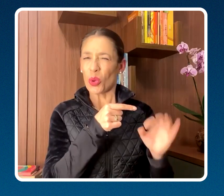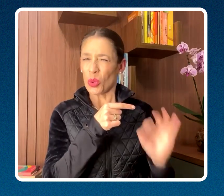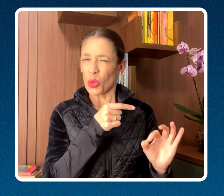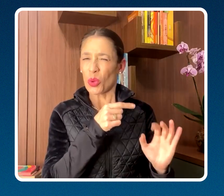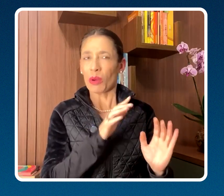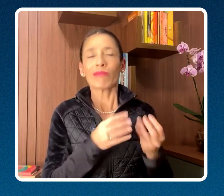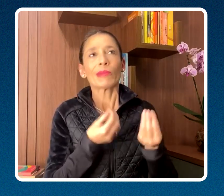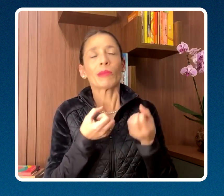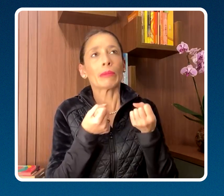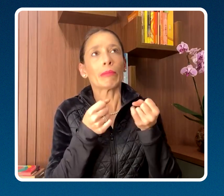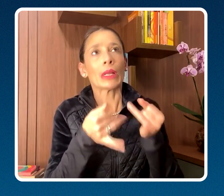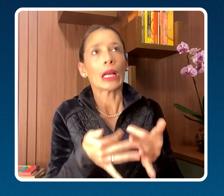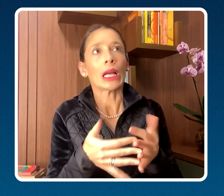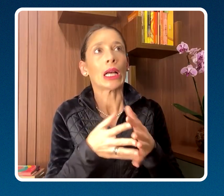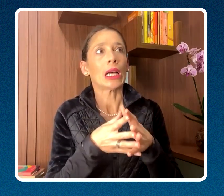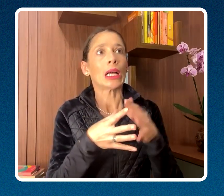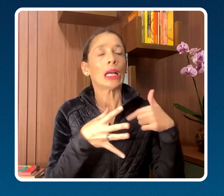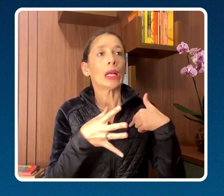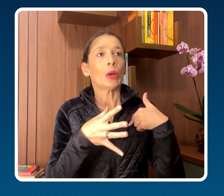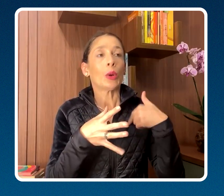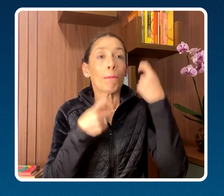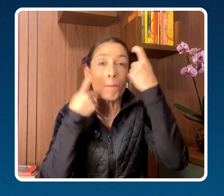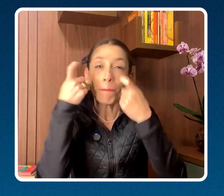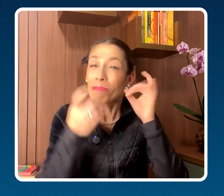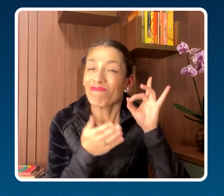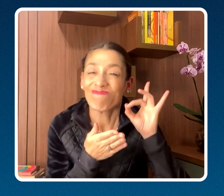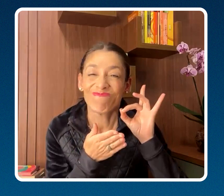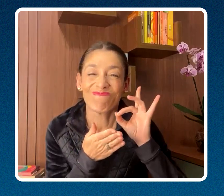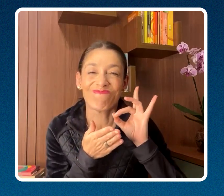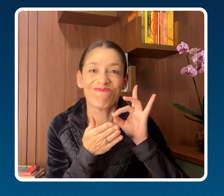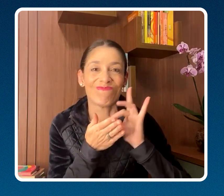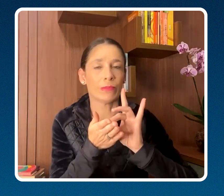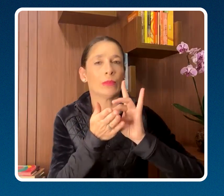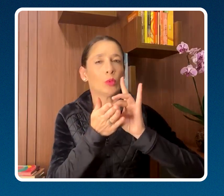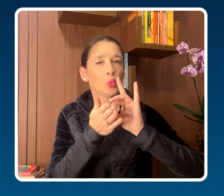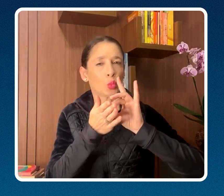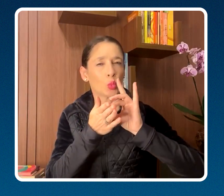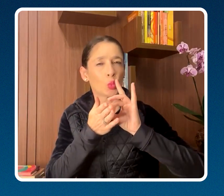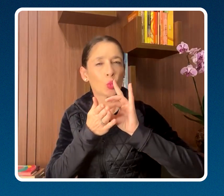eu posso dizer, eu não tinha aquela preocupação de estar realmente fazendo